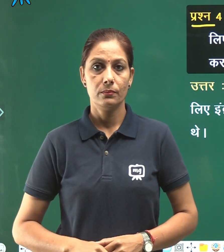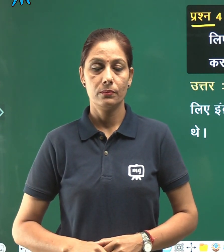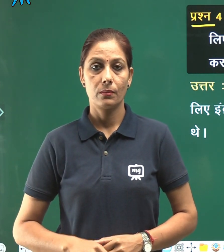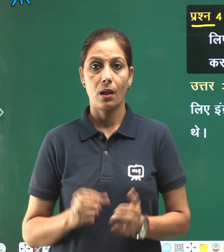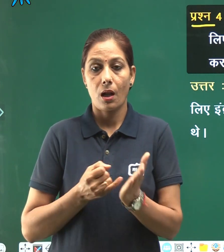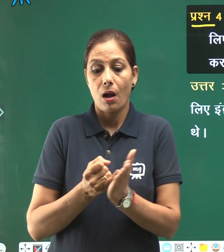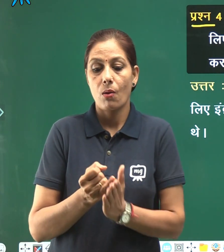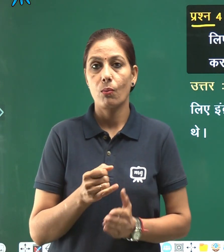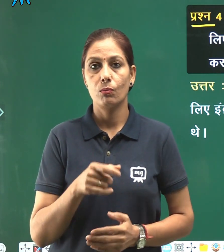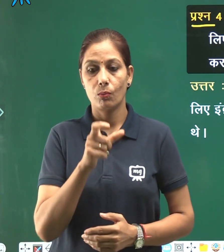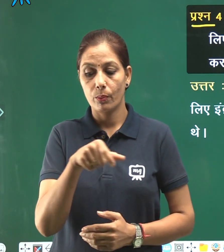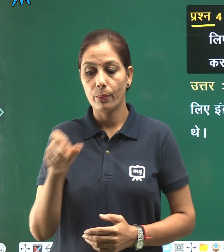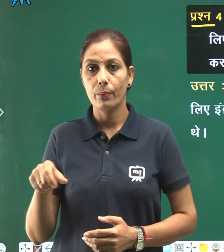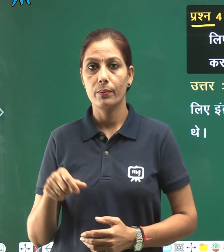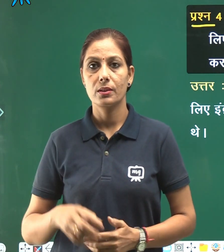गांव वाले